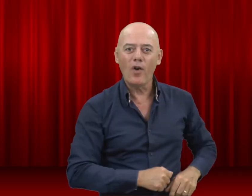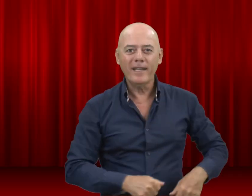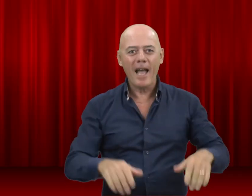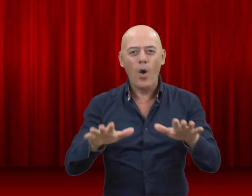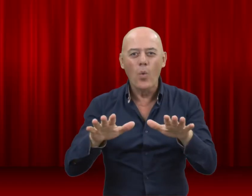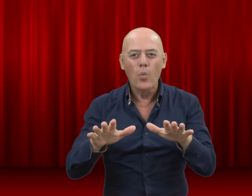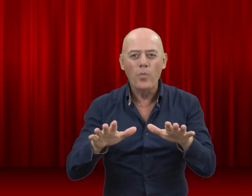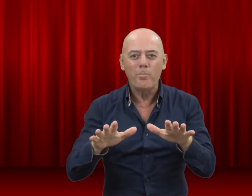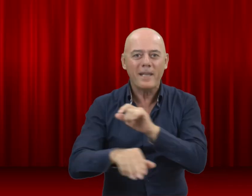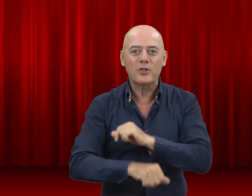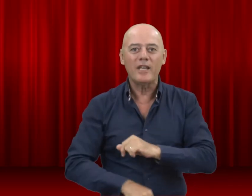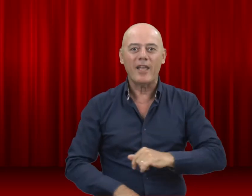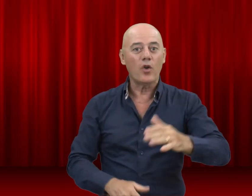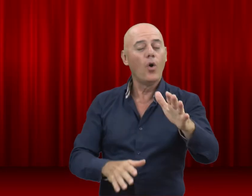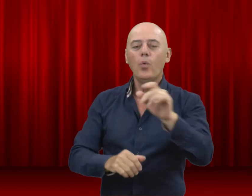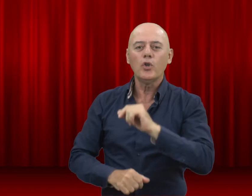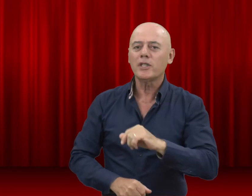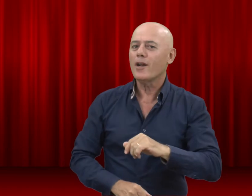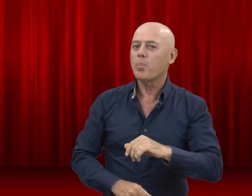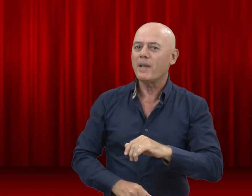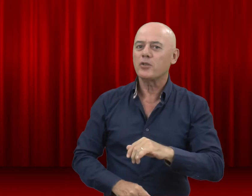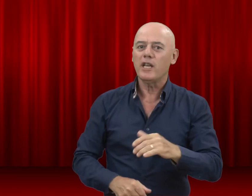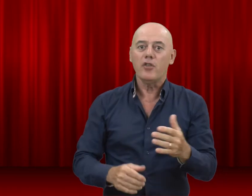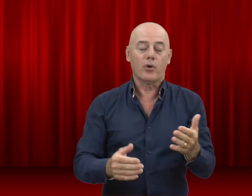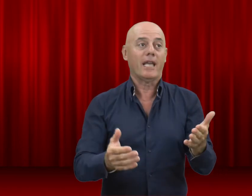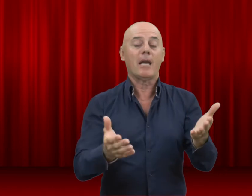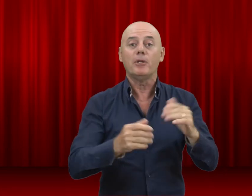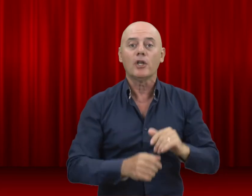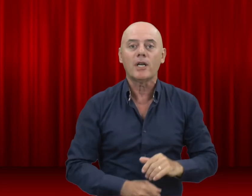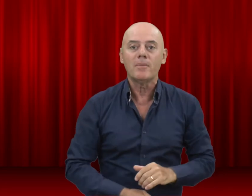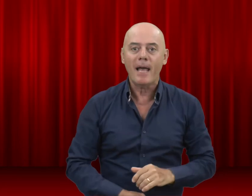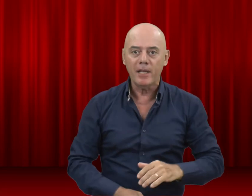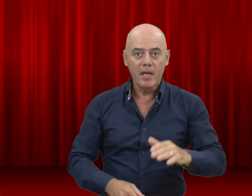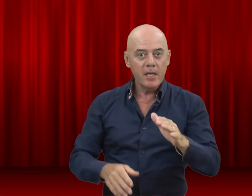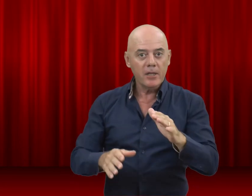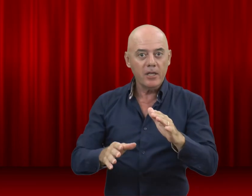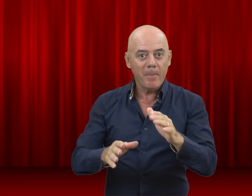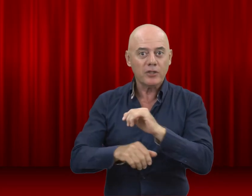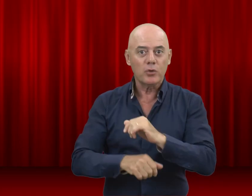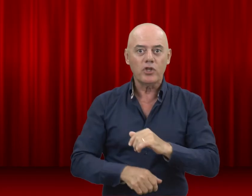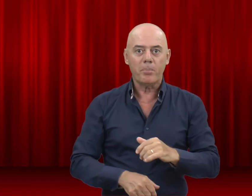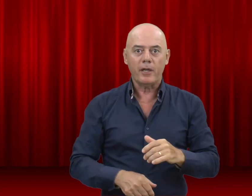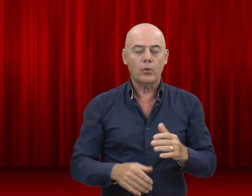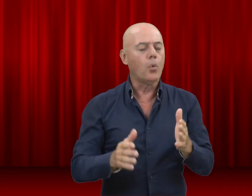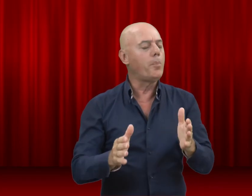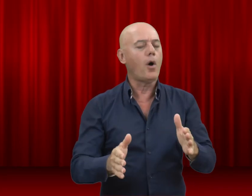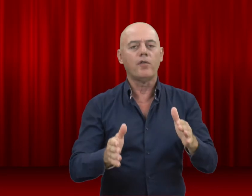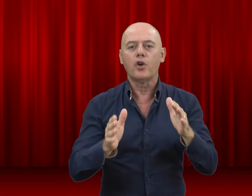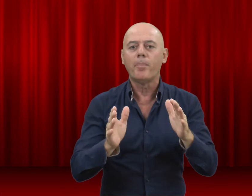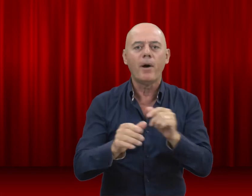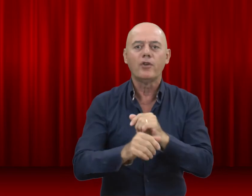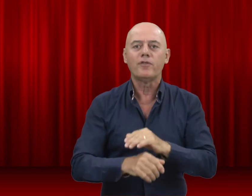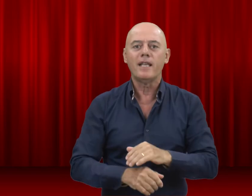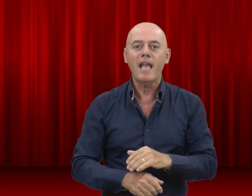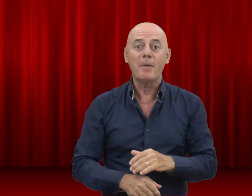C'era una volta un pezzo di legno, uno strano pezzo di legno che capitò tra le mani di Mastro Geppetto, un